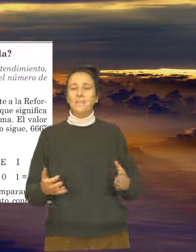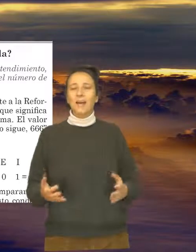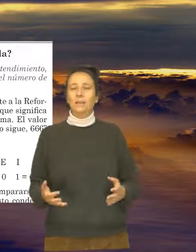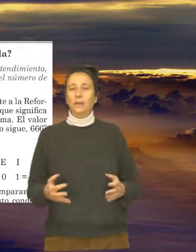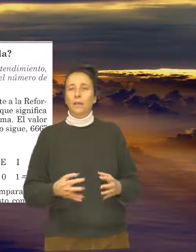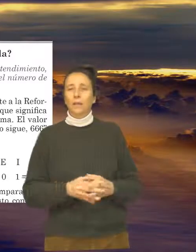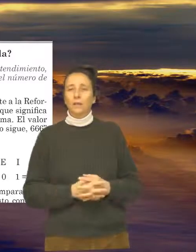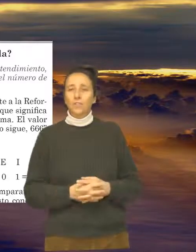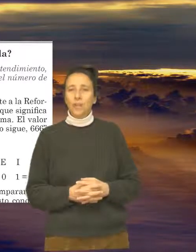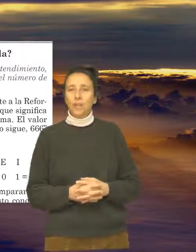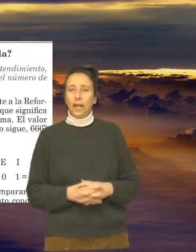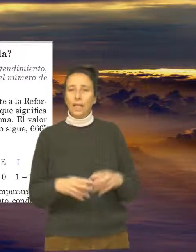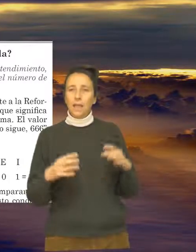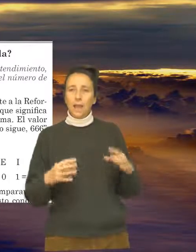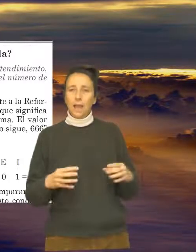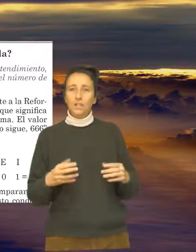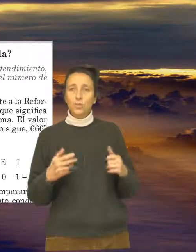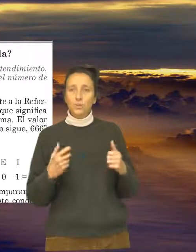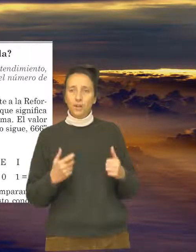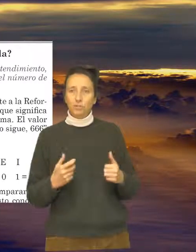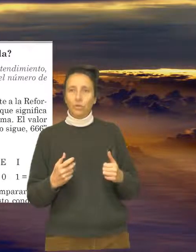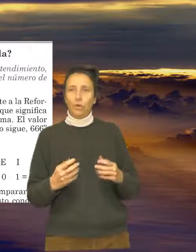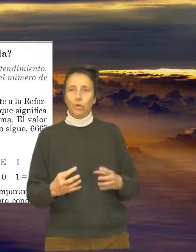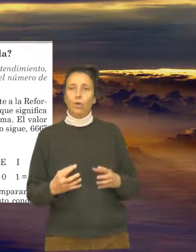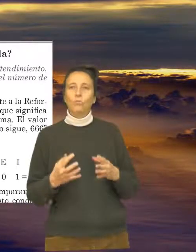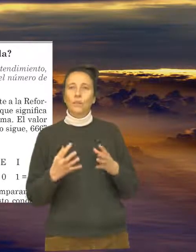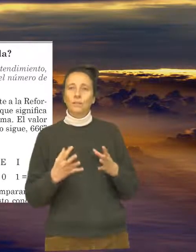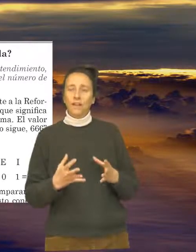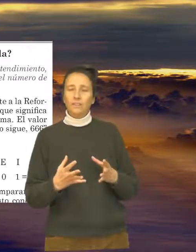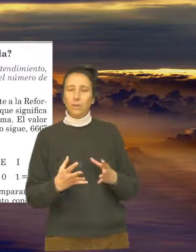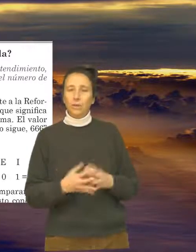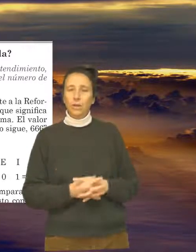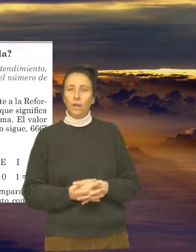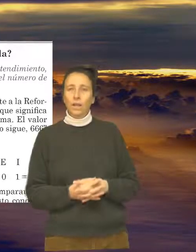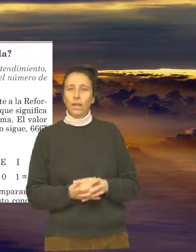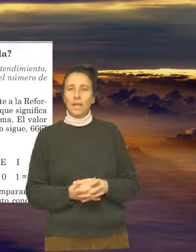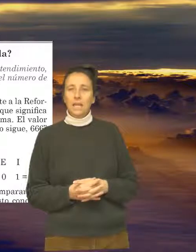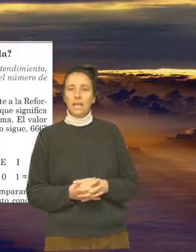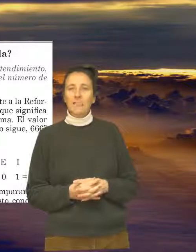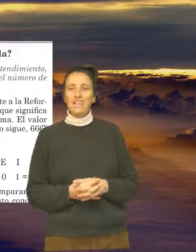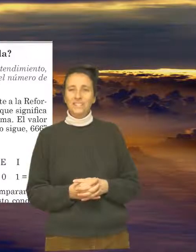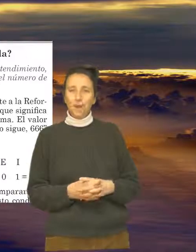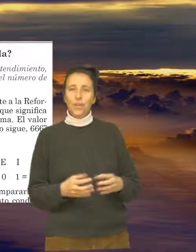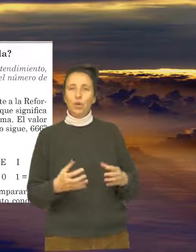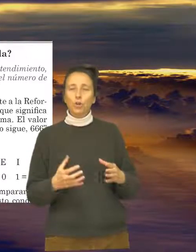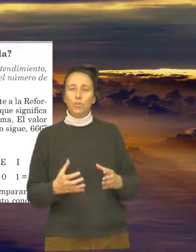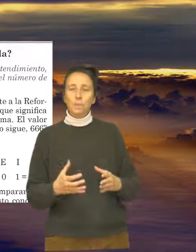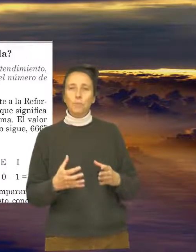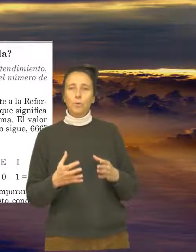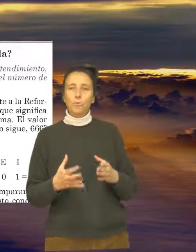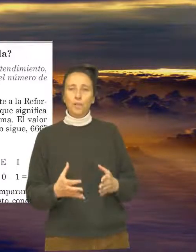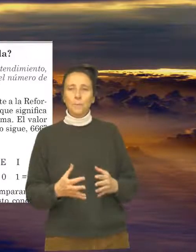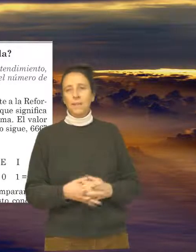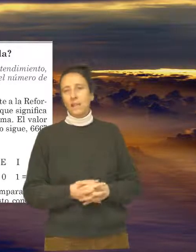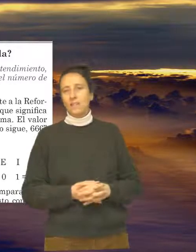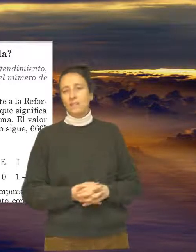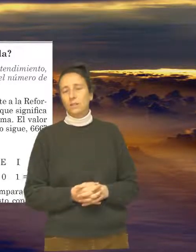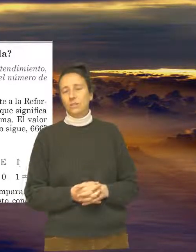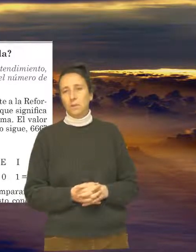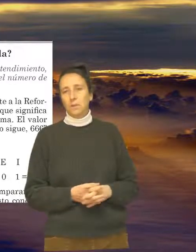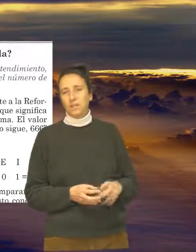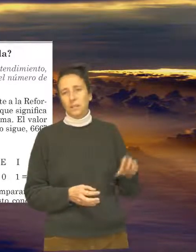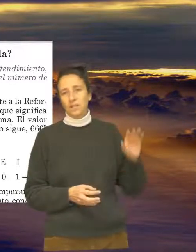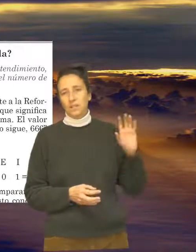e irrelevante, sino que requiere esfuerzo, concentración y deseo de conocer profundamente